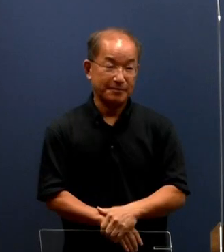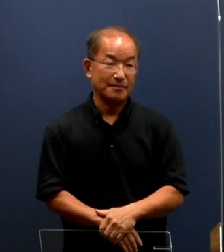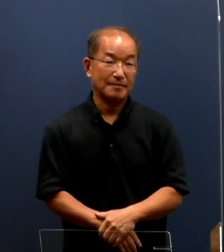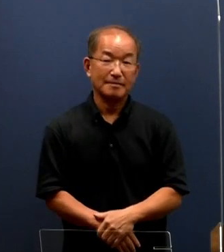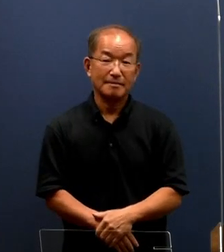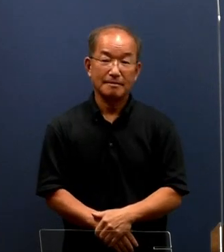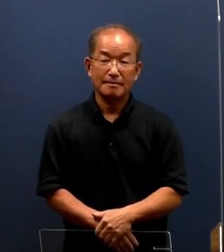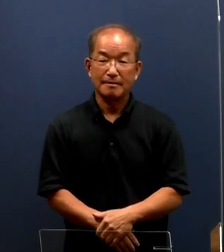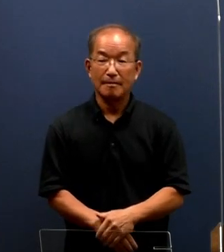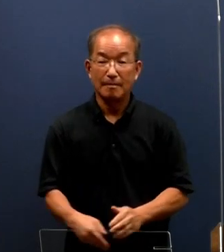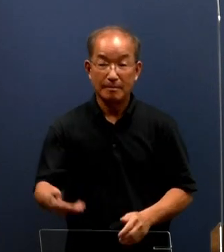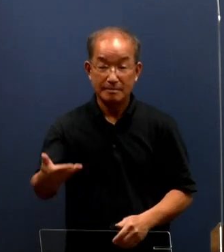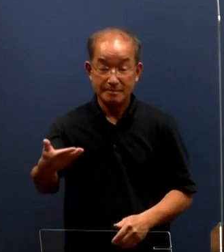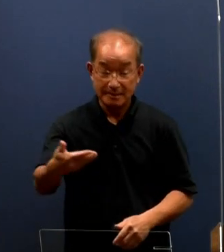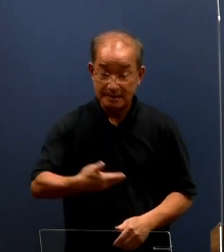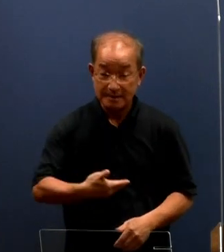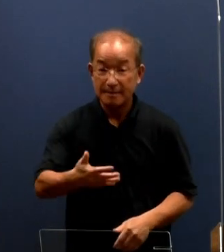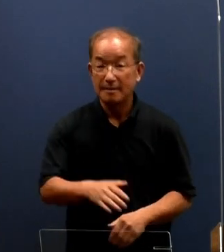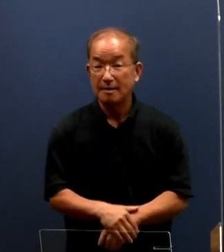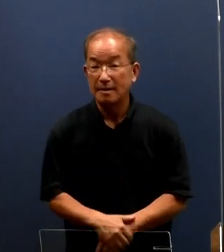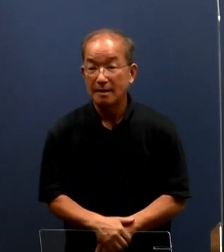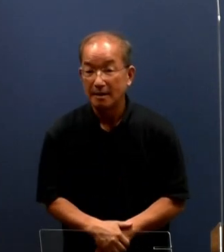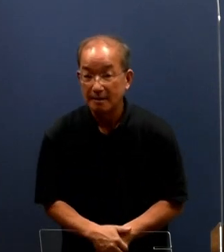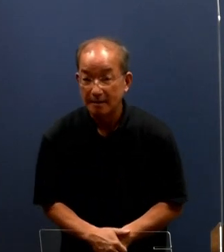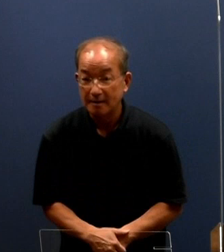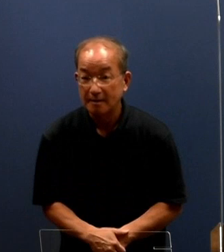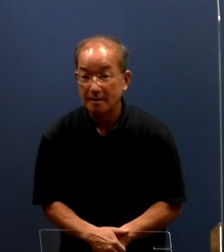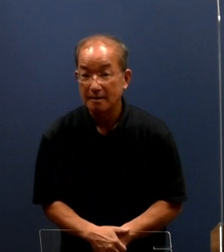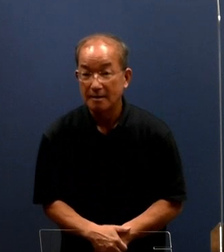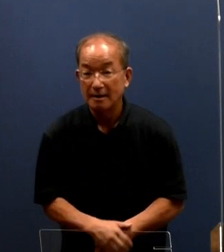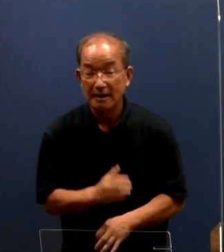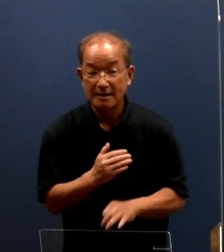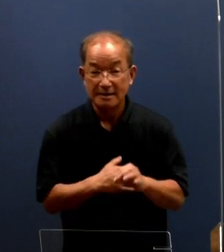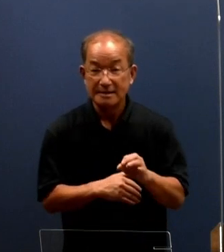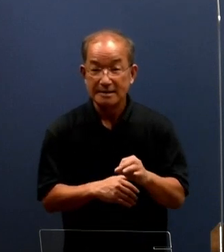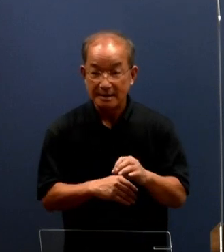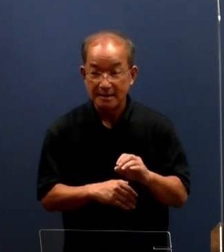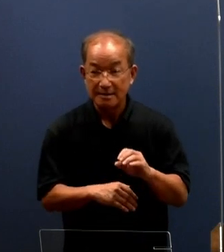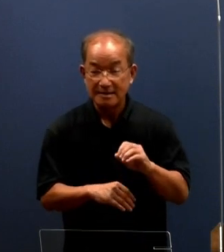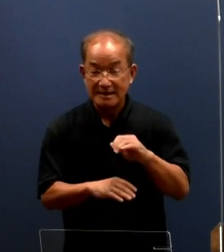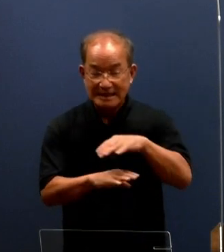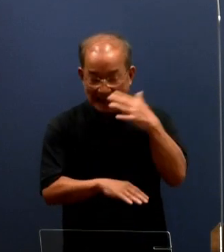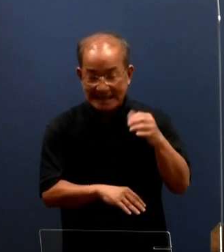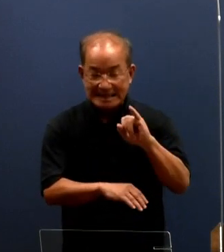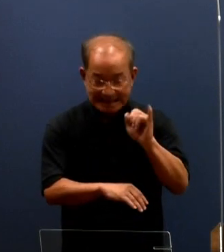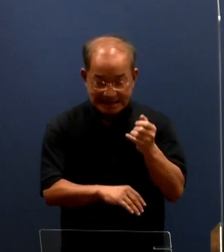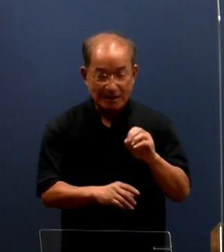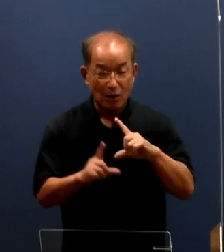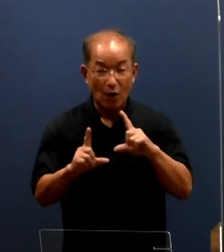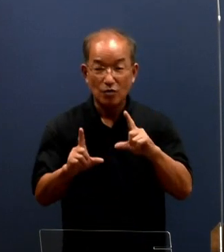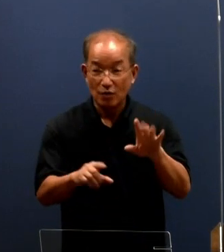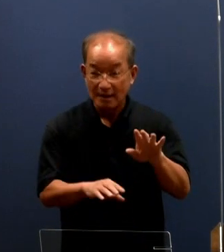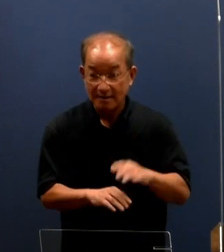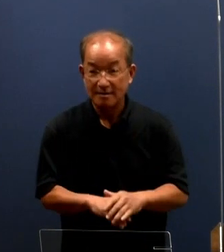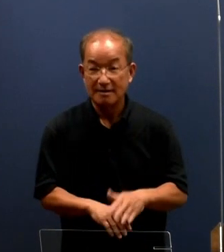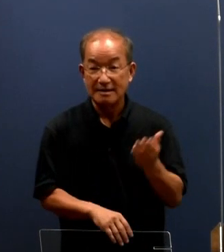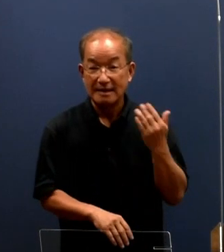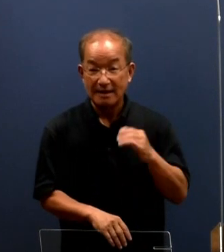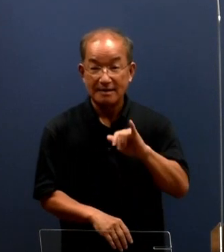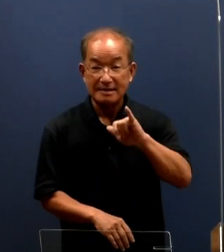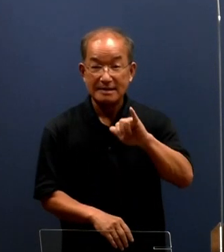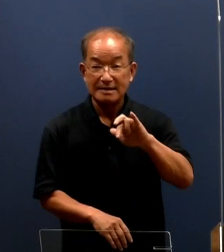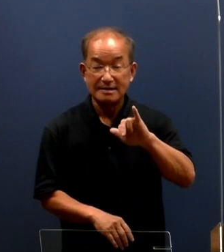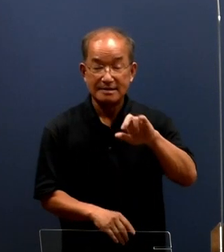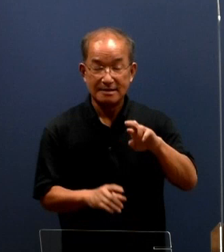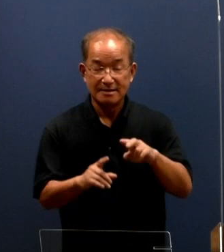はい、どうぞ。 すみません、1点だけ、参院放送の入江です。1点だけ確認させてください。先ほど JR の輸送密